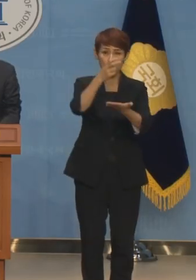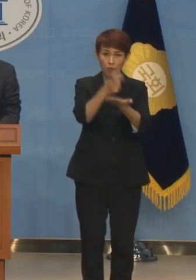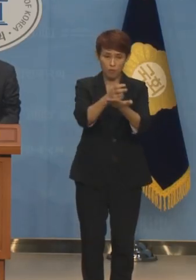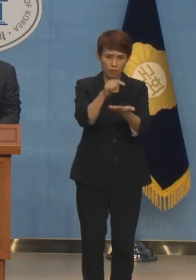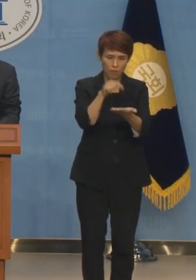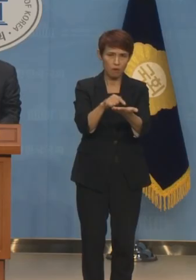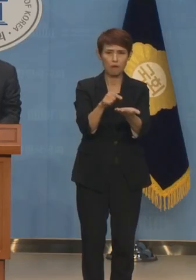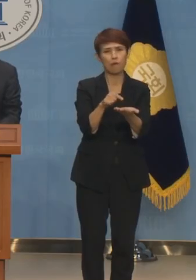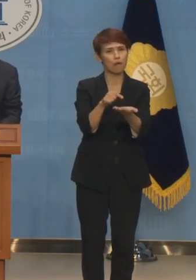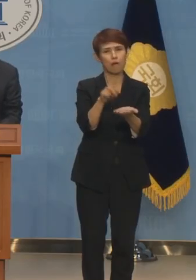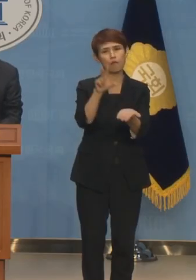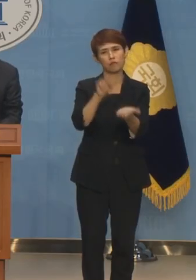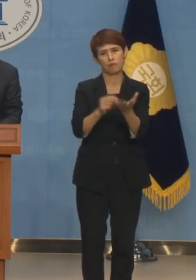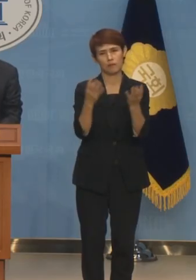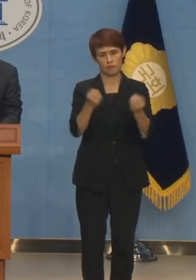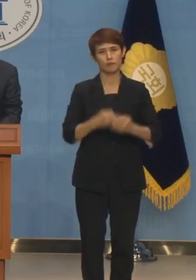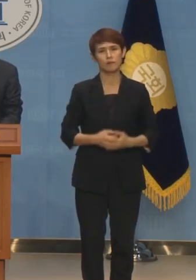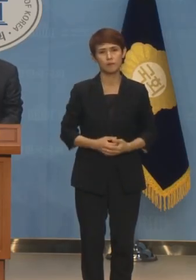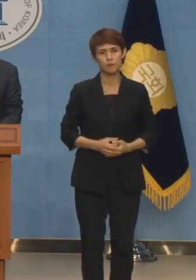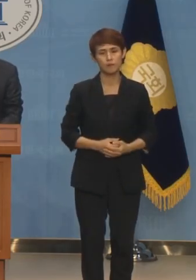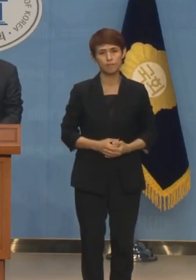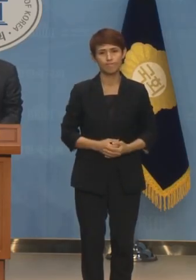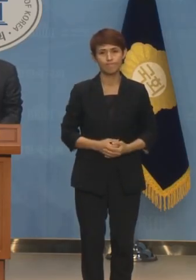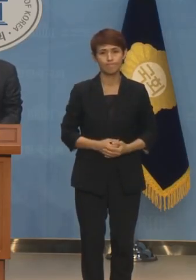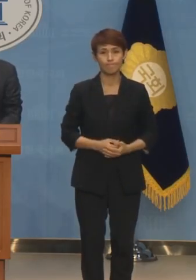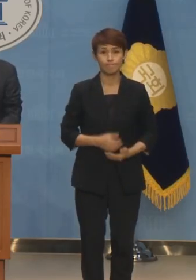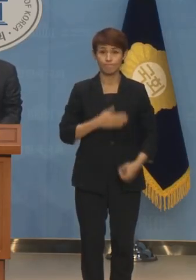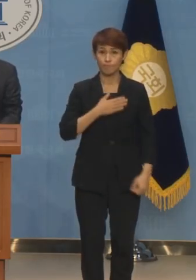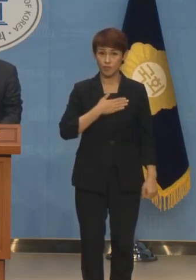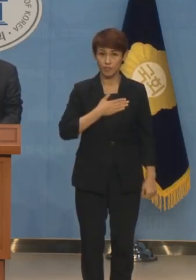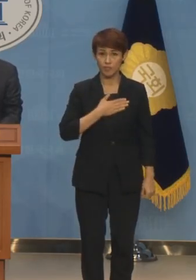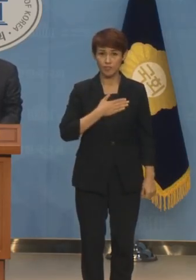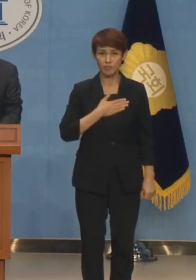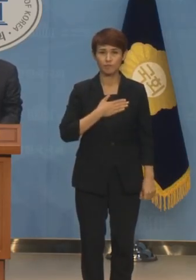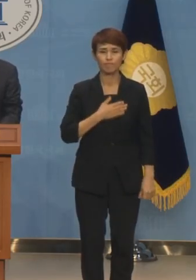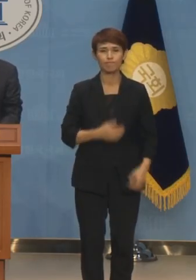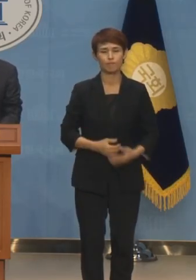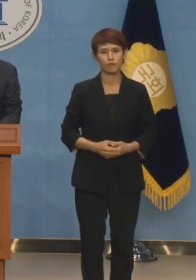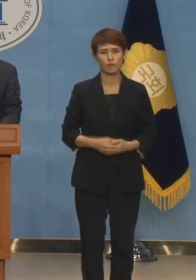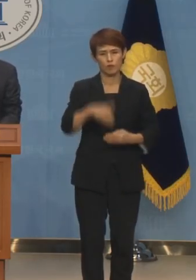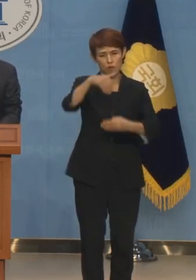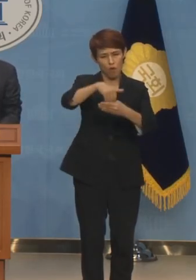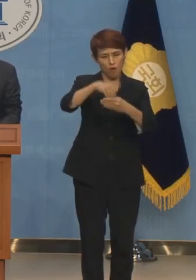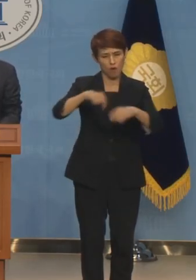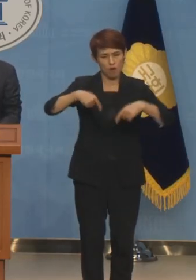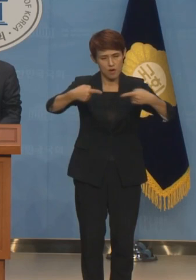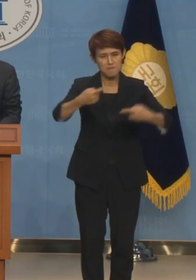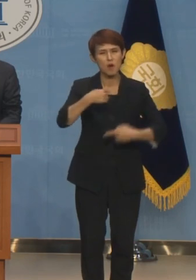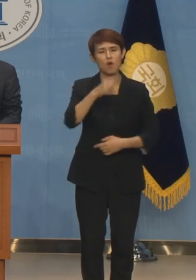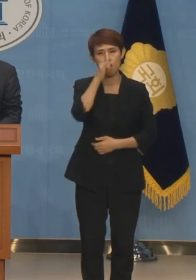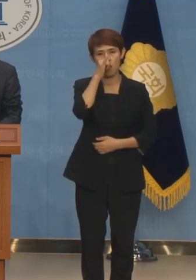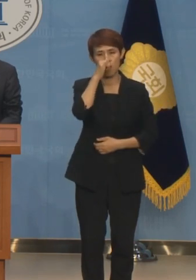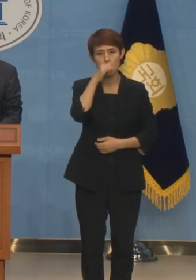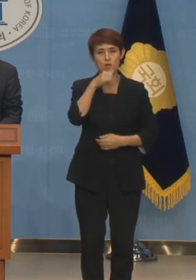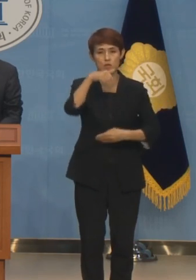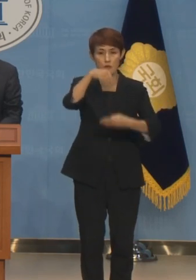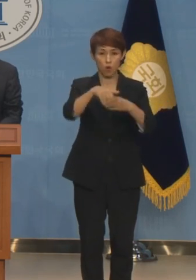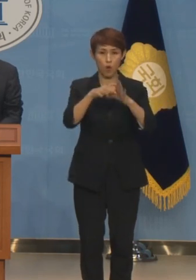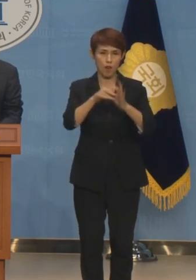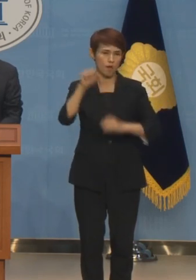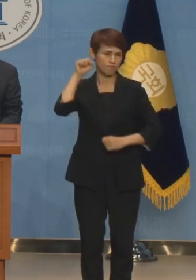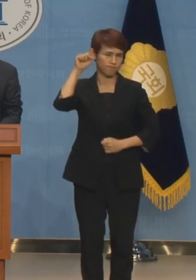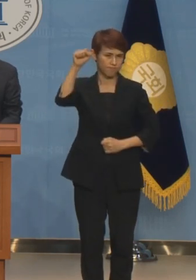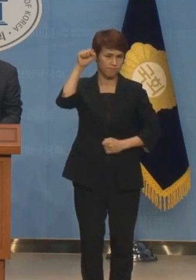가지 문제가 존재합니다. 저는 많은 선거를 치르며 선거 캠페인을